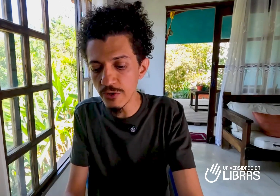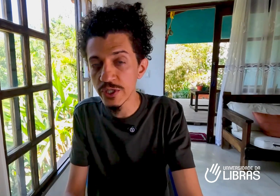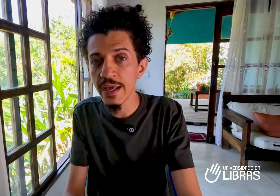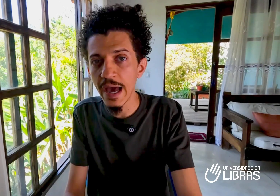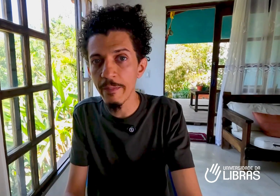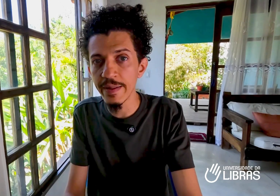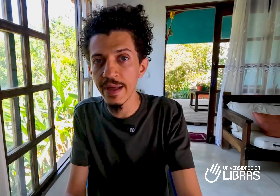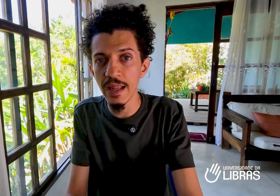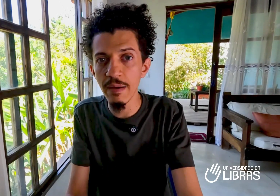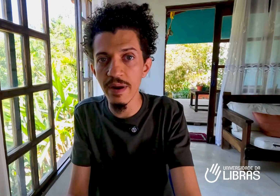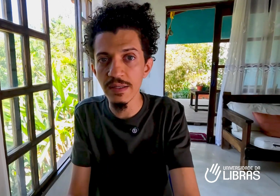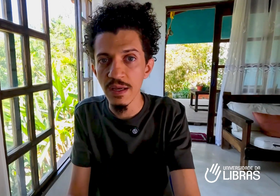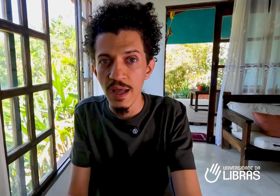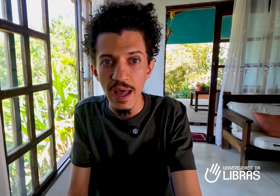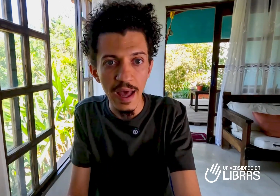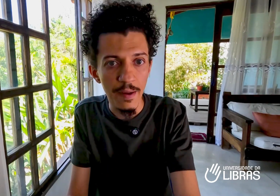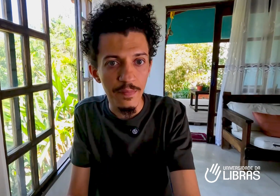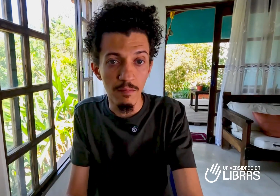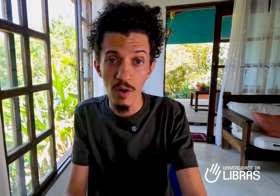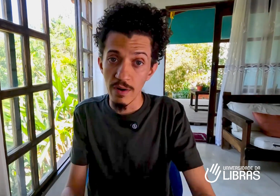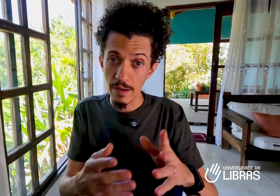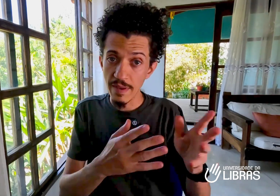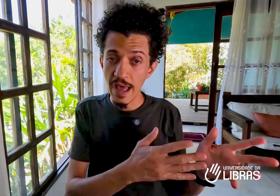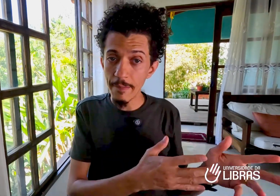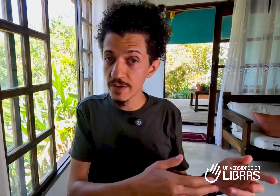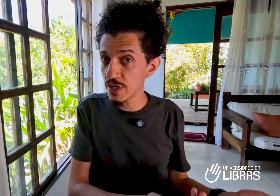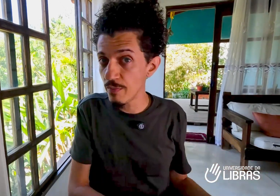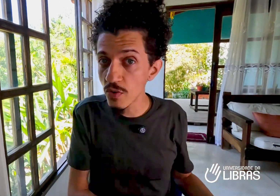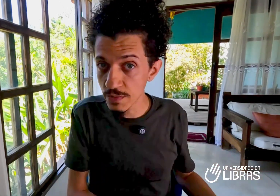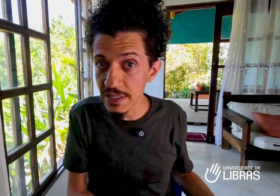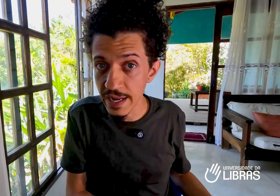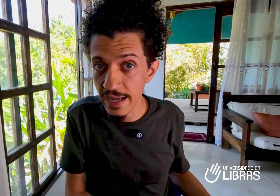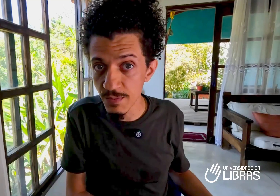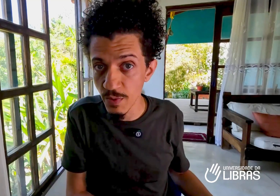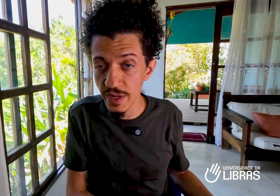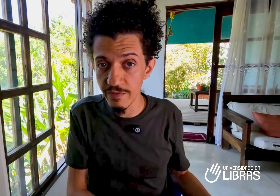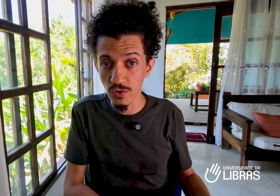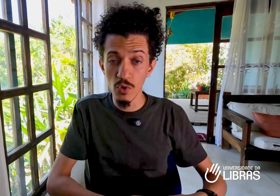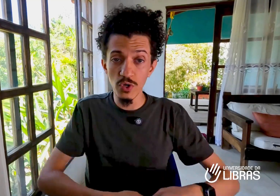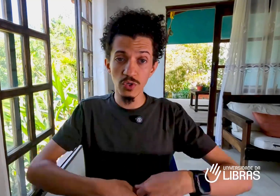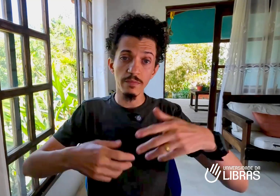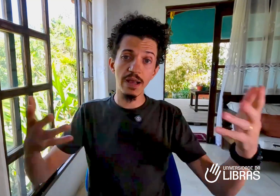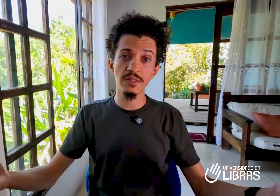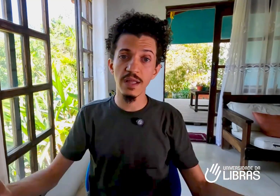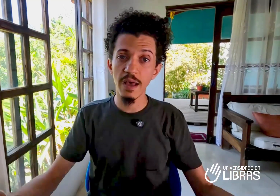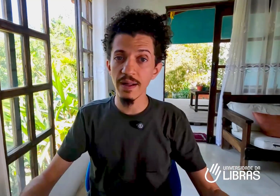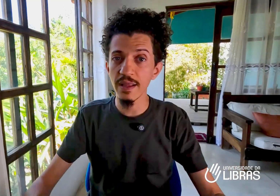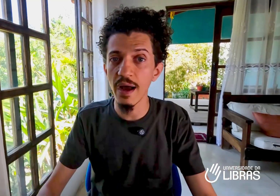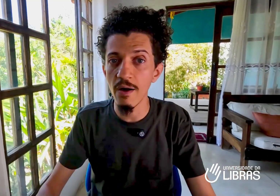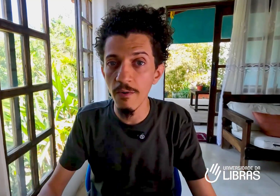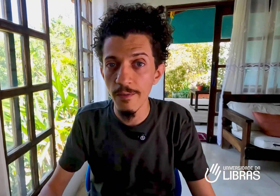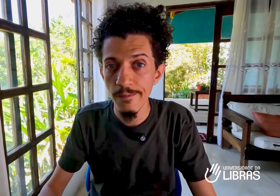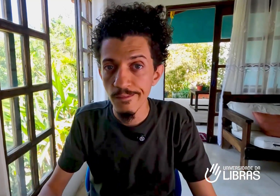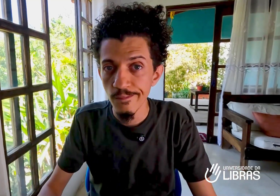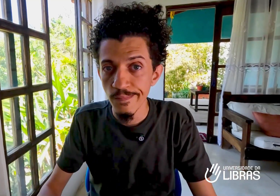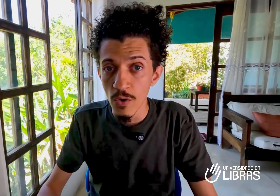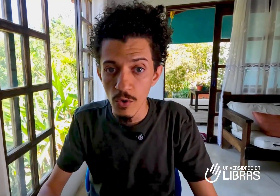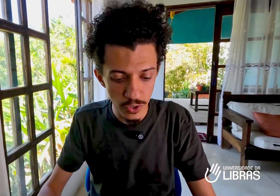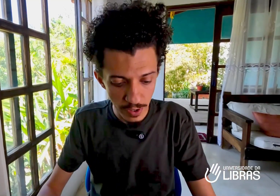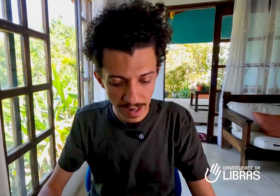quem quer aprender a Libras é, bom, na minha época tinha poucos materiais disponíveis. Hoje o que mais tem é material. Hoje o que mais